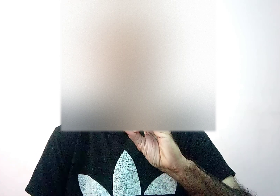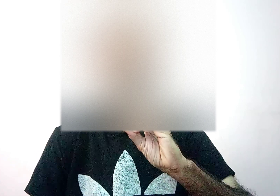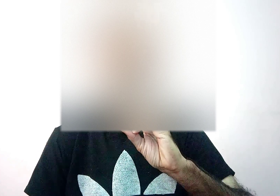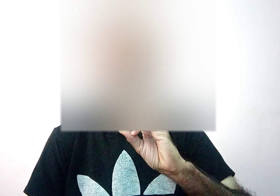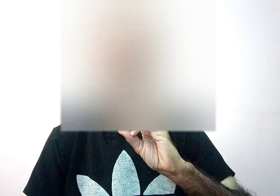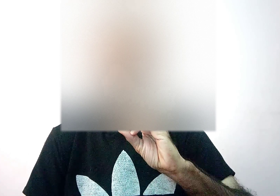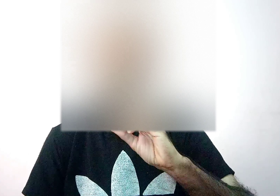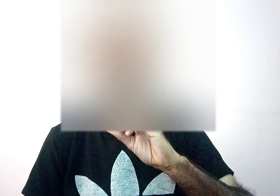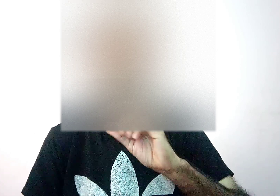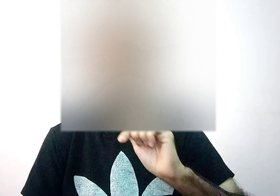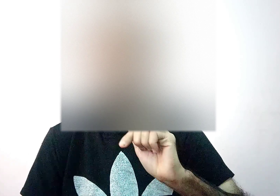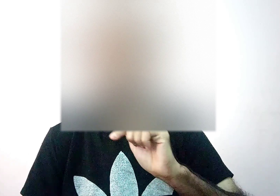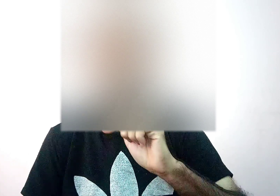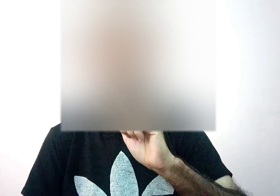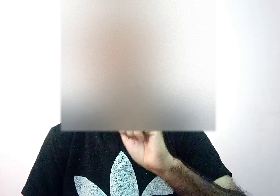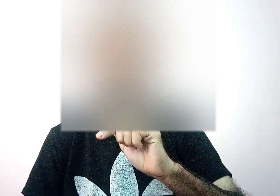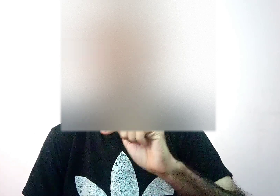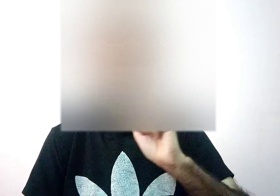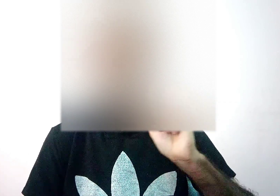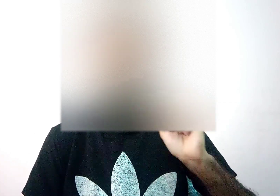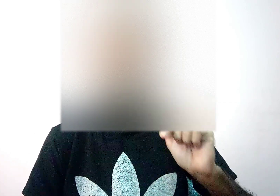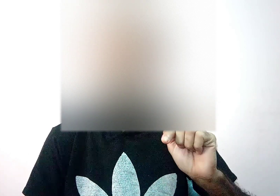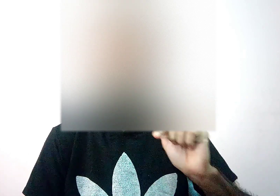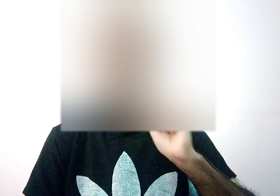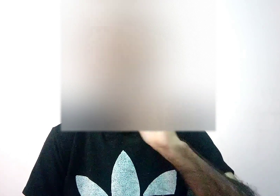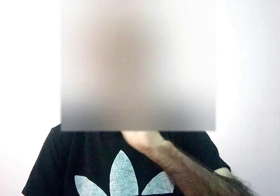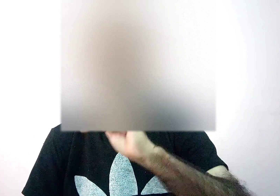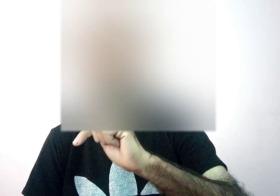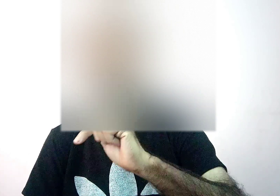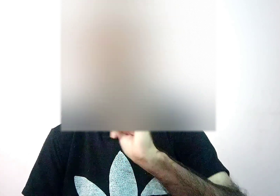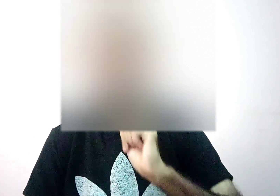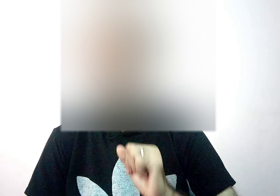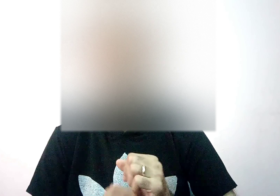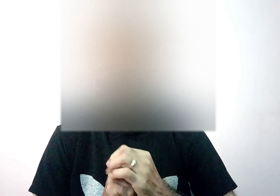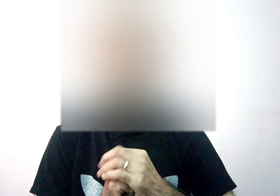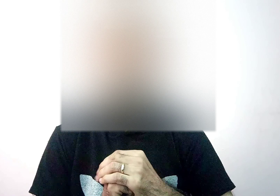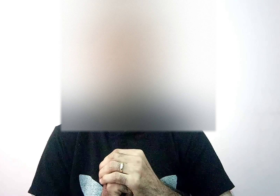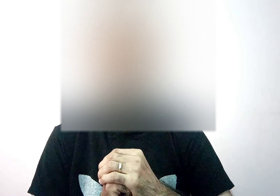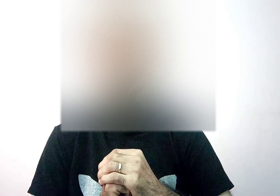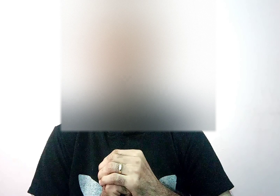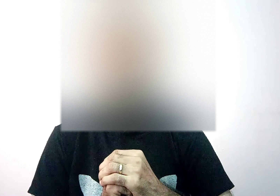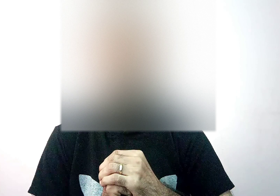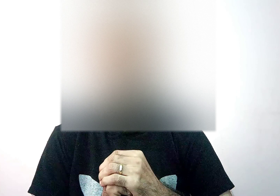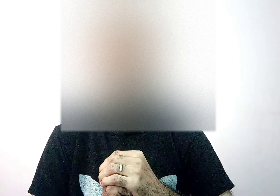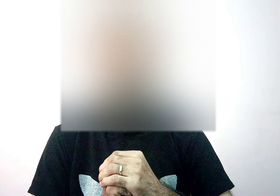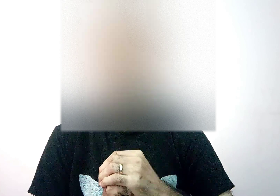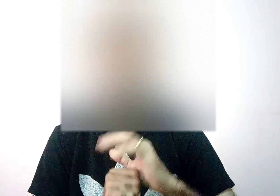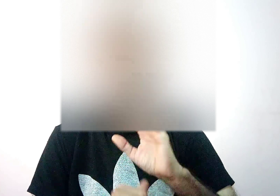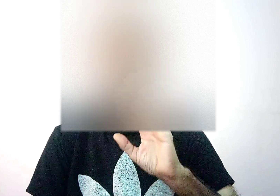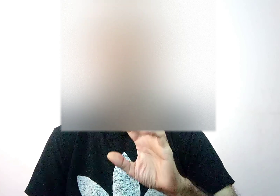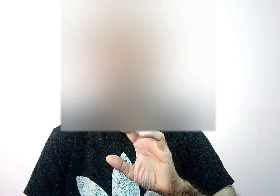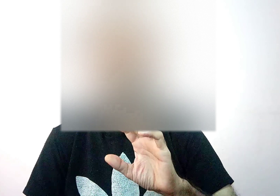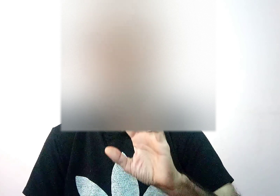لاستقلال اريتريا عن اثيوبيا؟ بالتأكيد